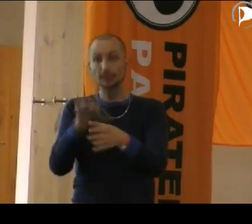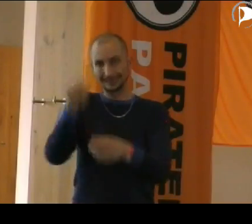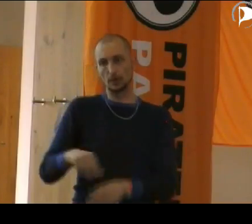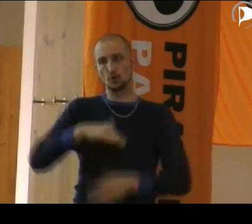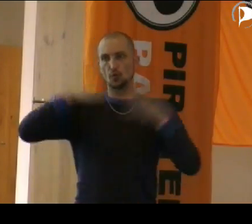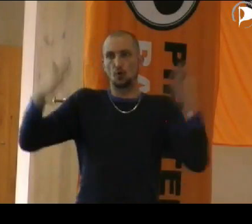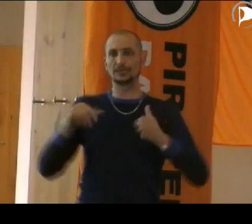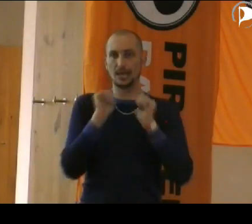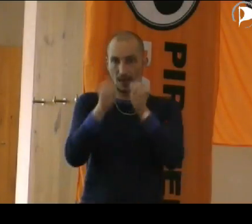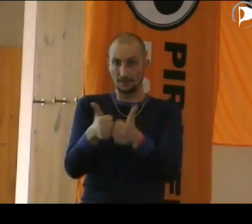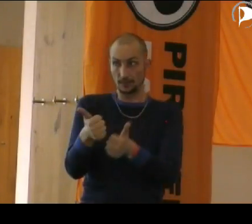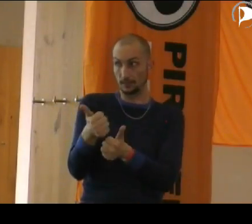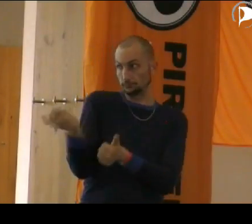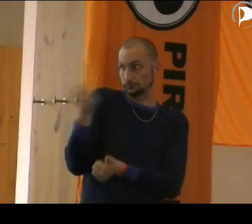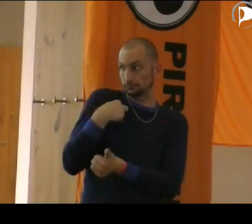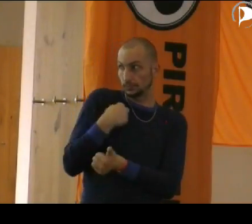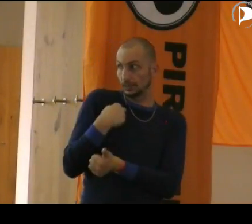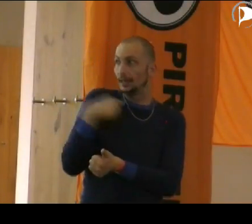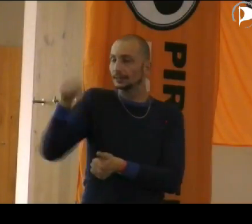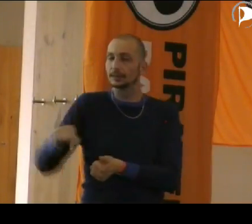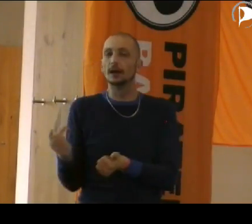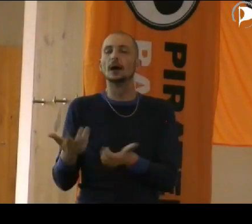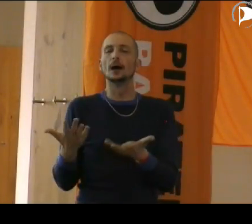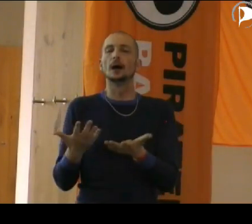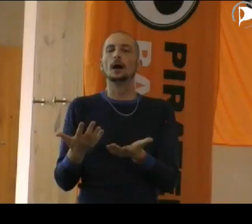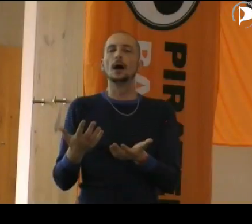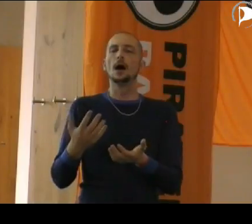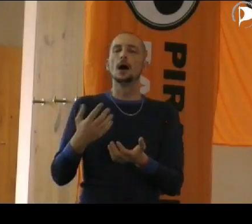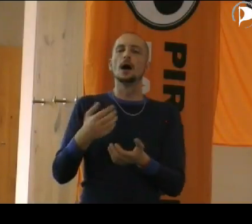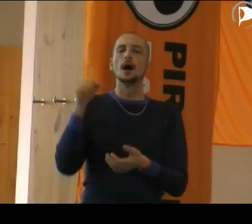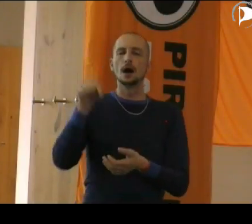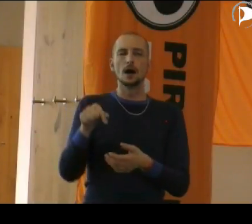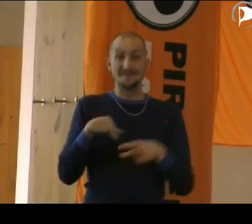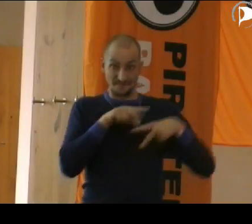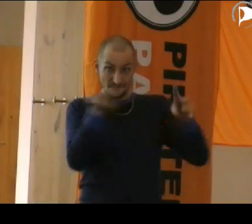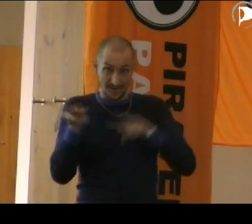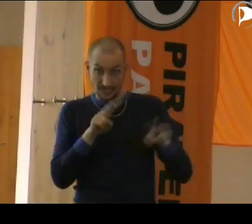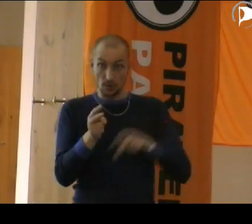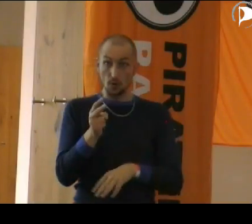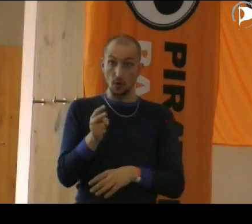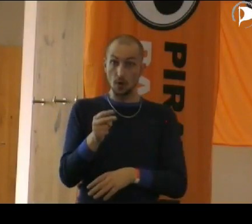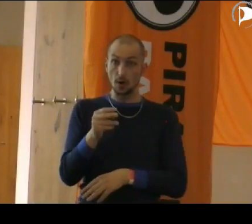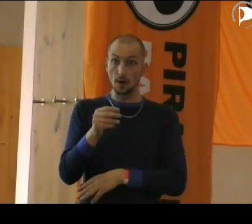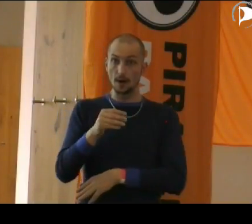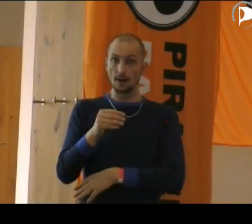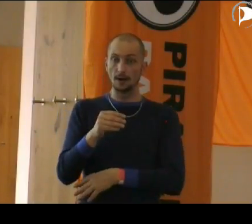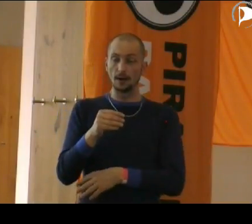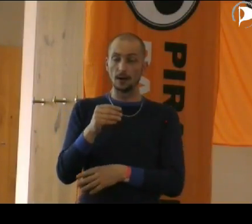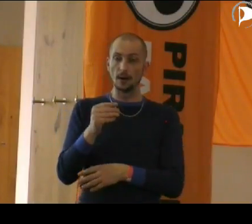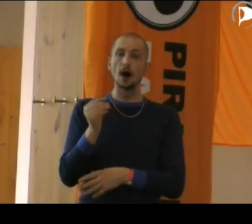eine weiterentwicklung dieses vortrags in form von videos ist zum beispiel auch schon in vorbereitung